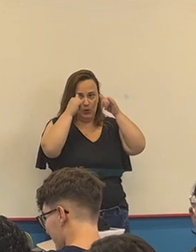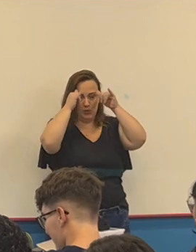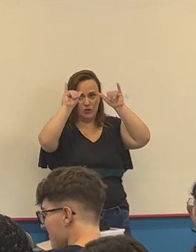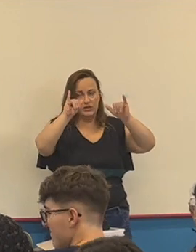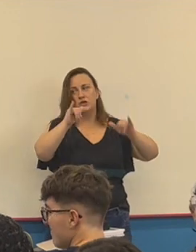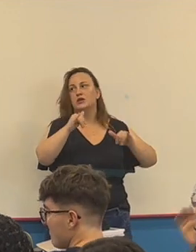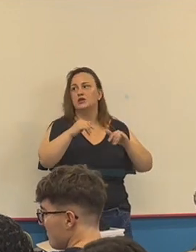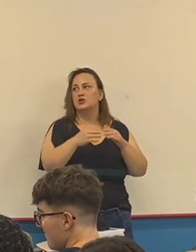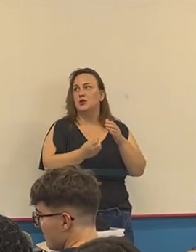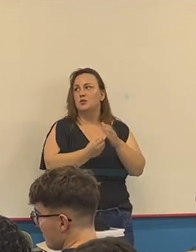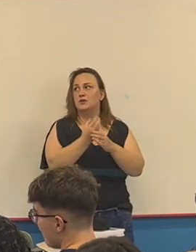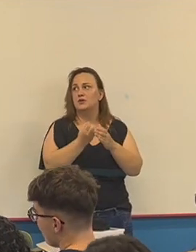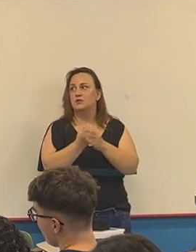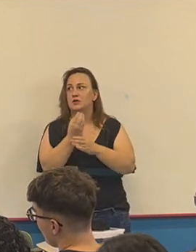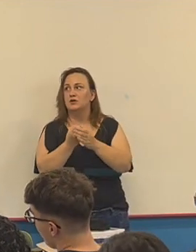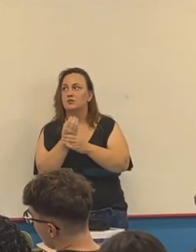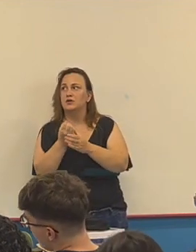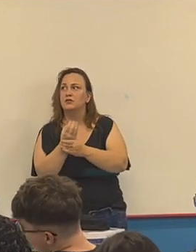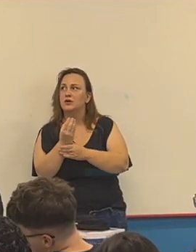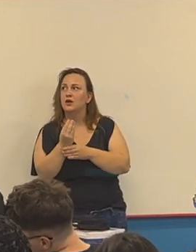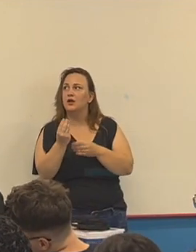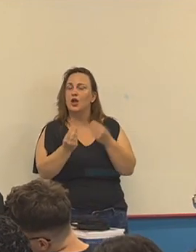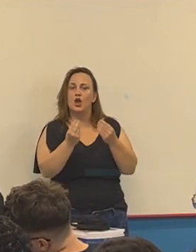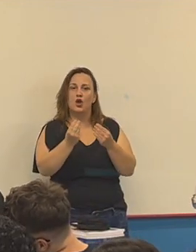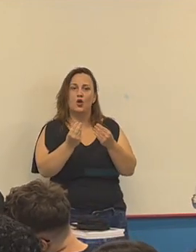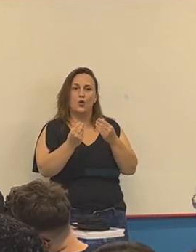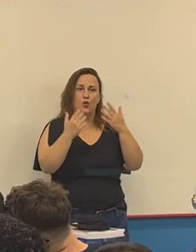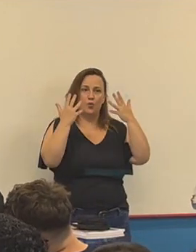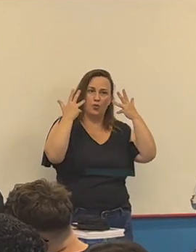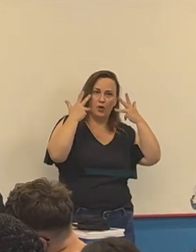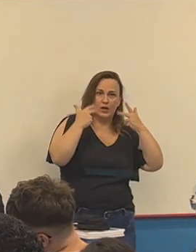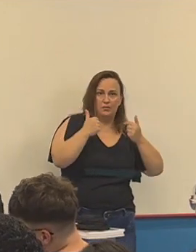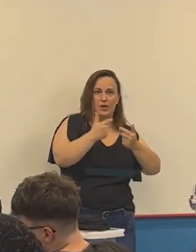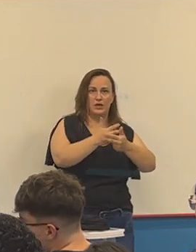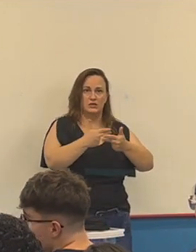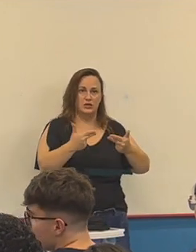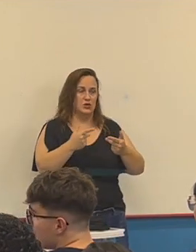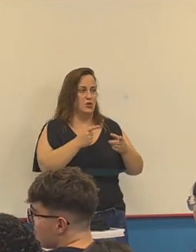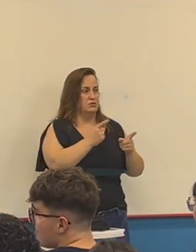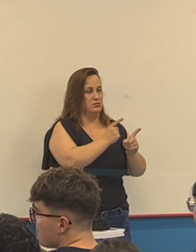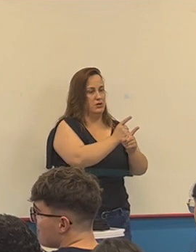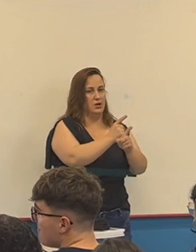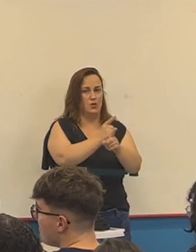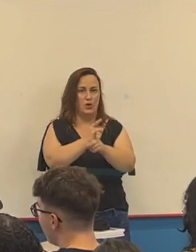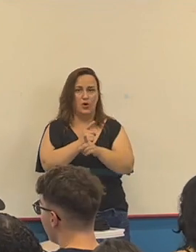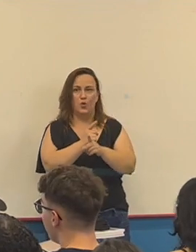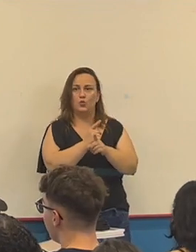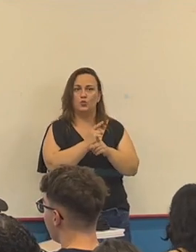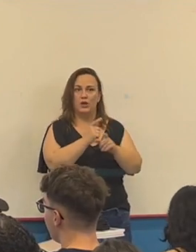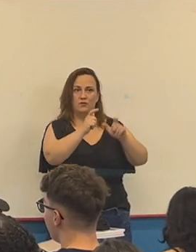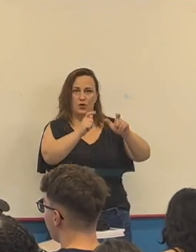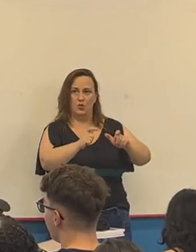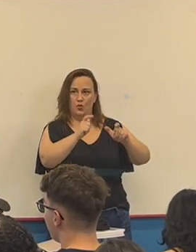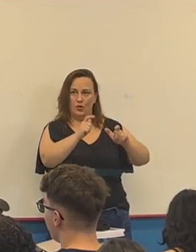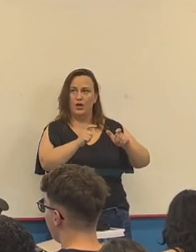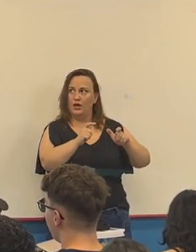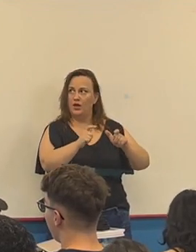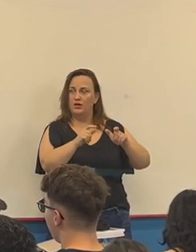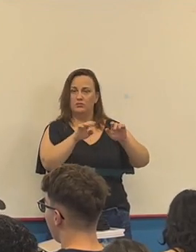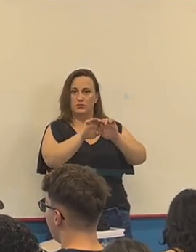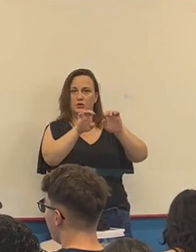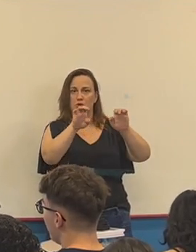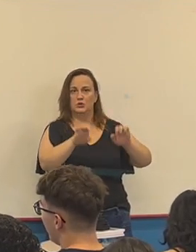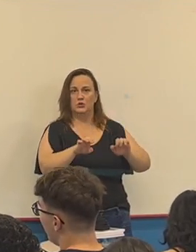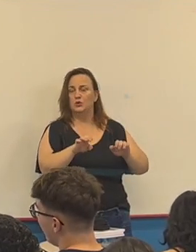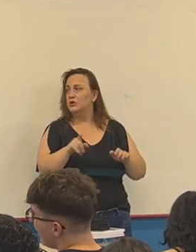a buscar relações entre os animais e objetos que eu achava naquele sítio com essas estruturas metálicas, entendeu? Então,